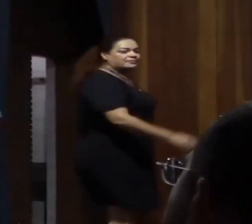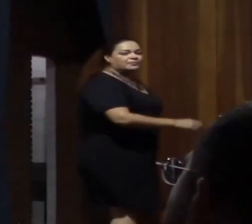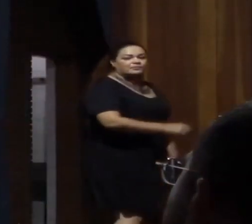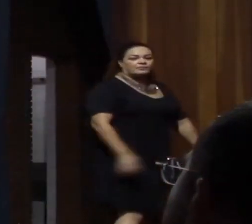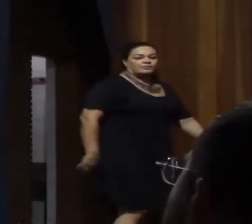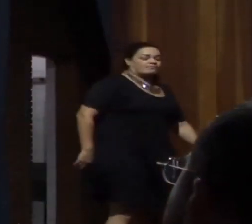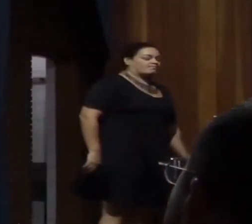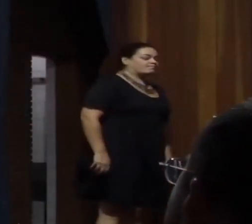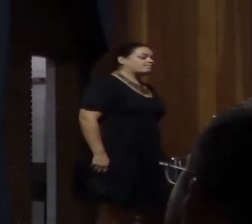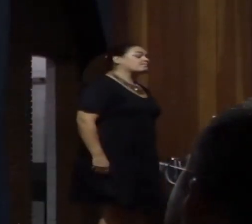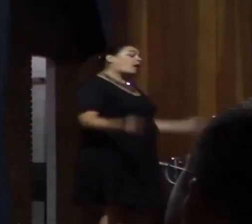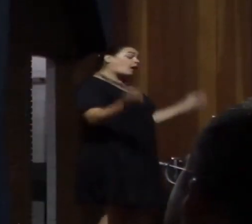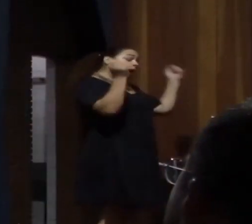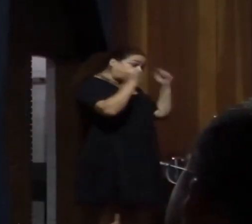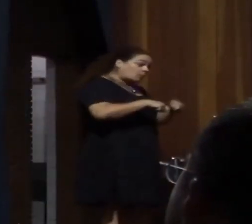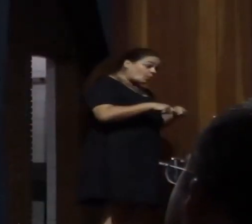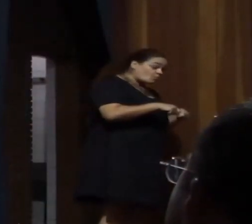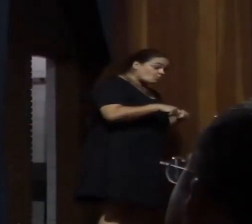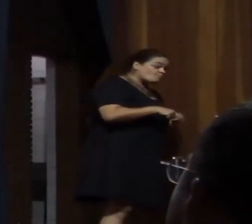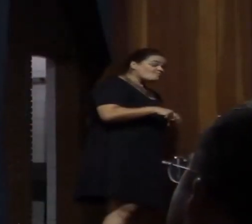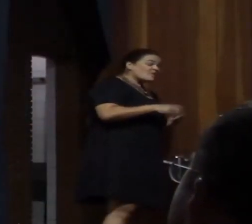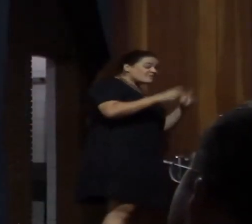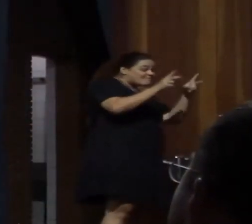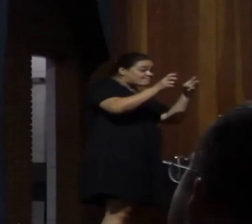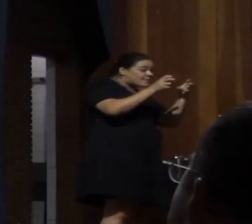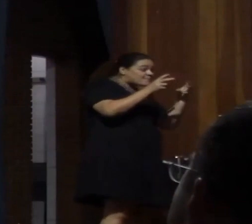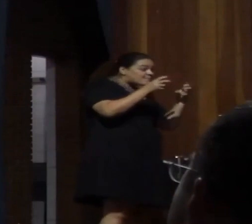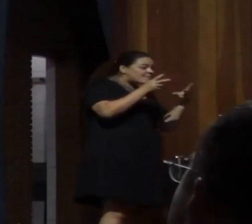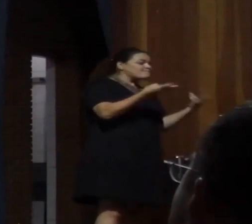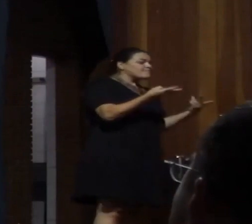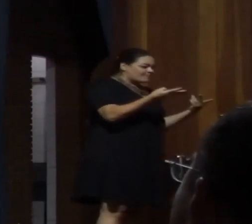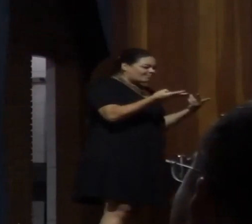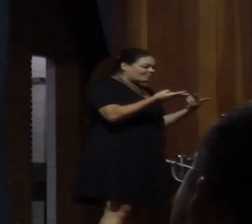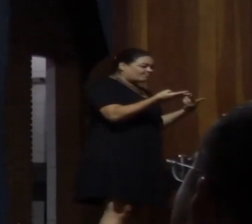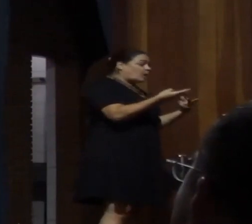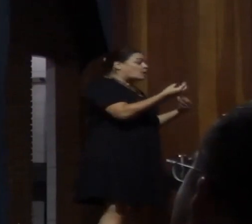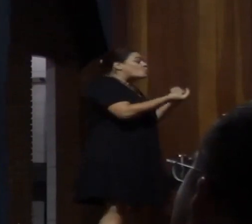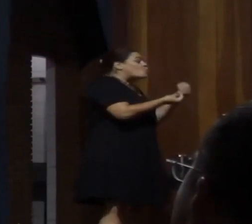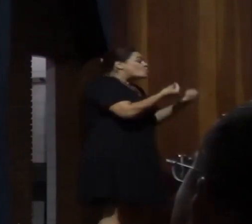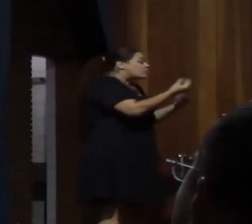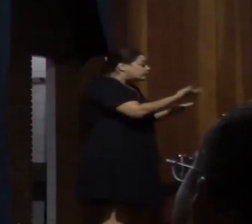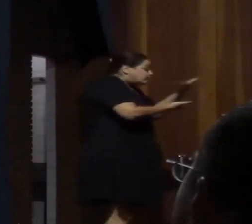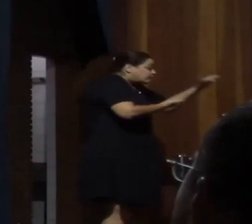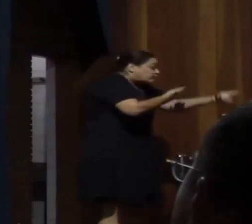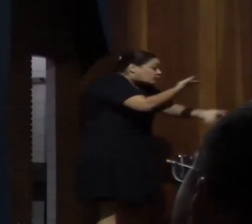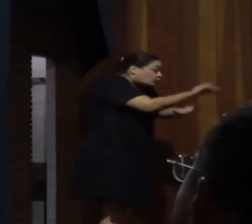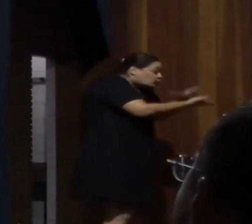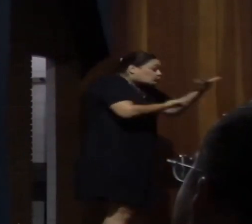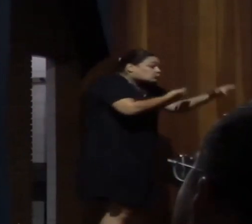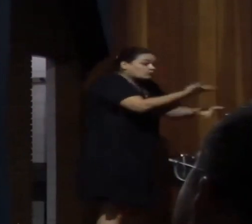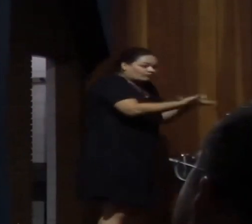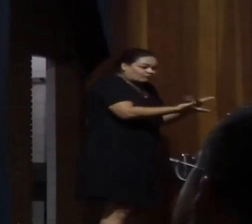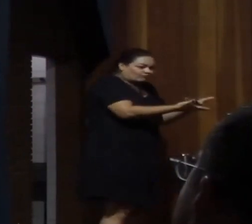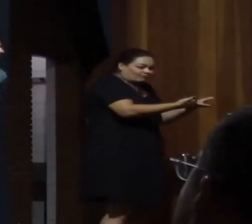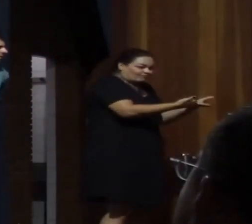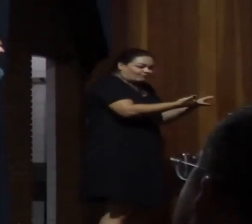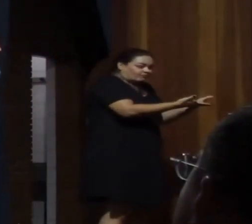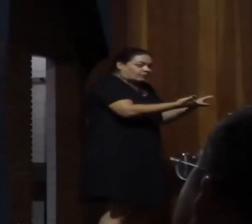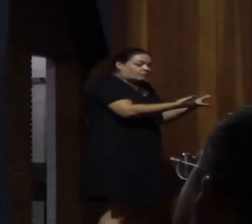É possível identificar a relação entre o discurso e a ação propriamente dita. A priori, os